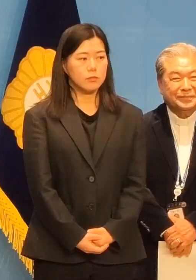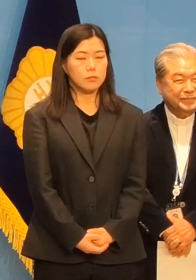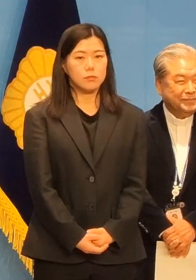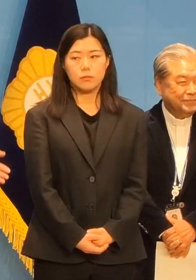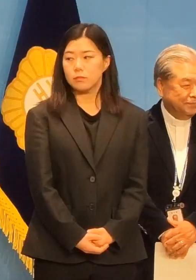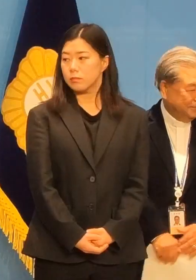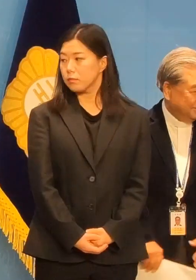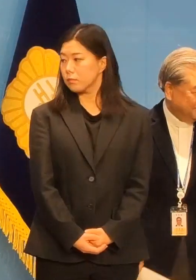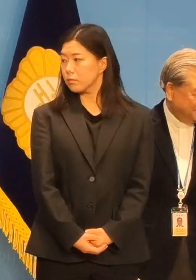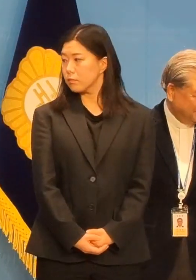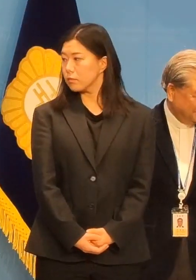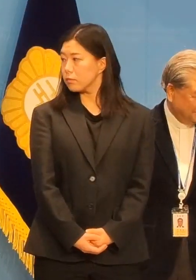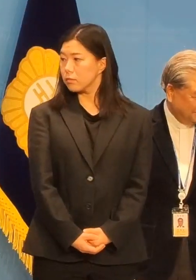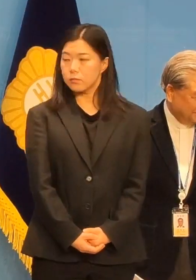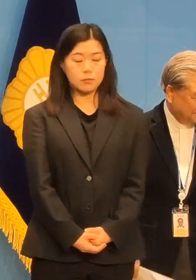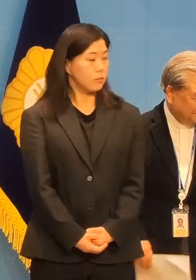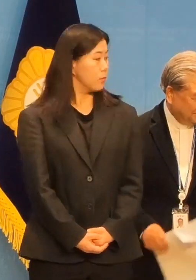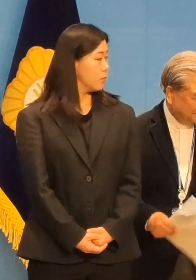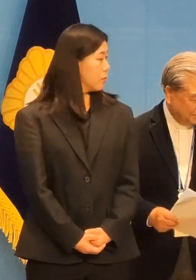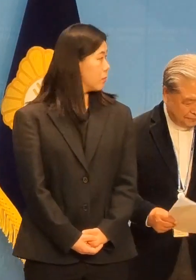이쪽으로 조금 더 오셔도 됩니다.